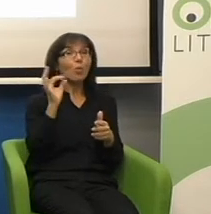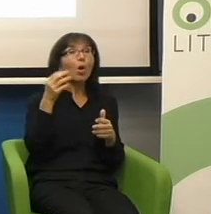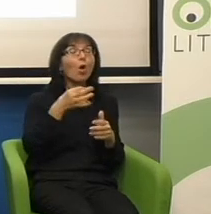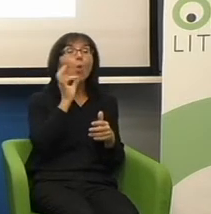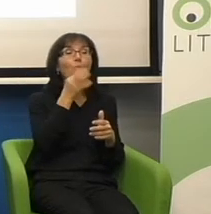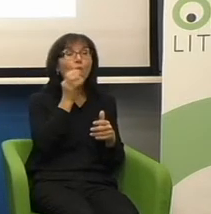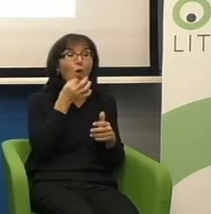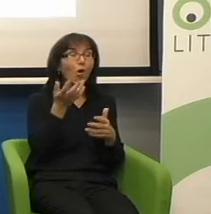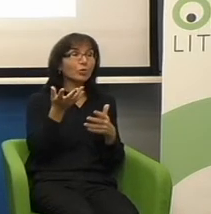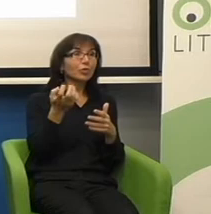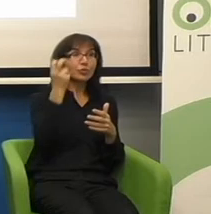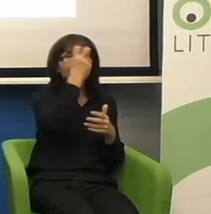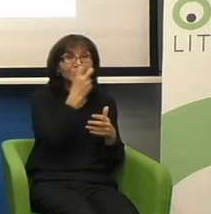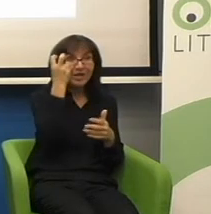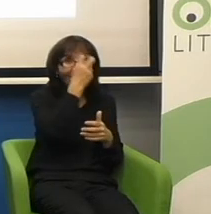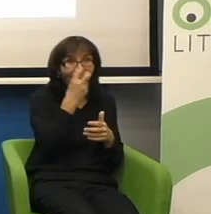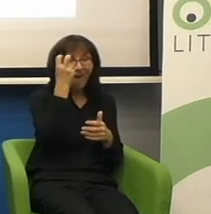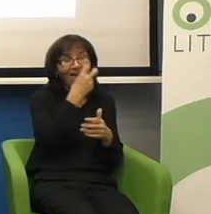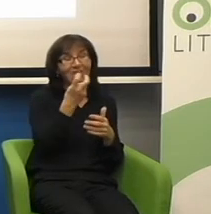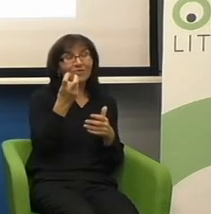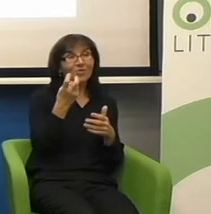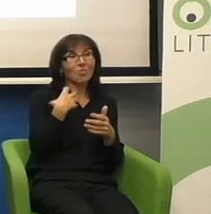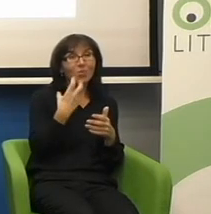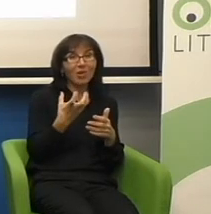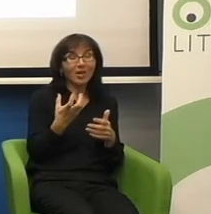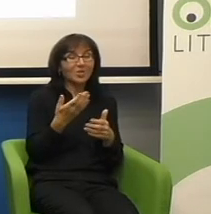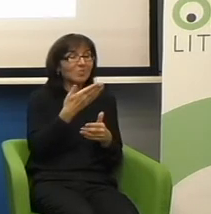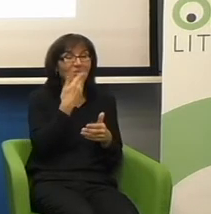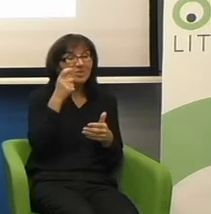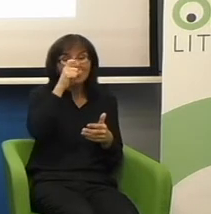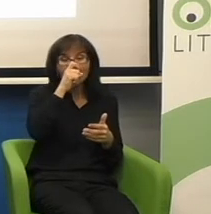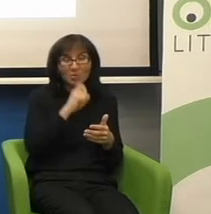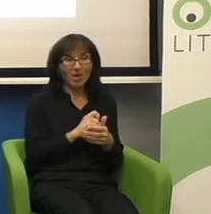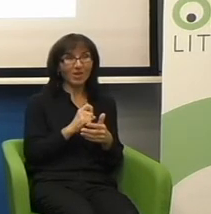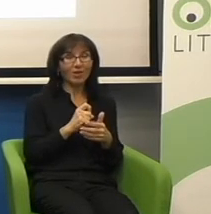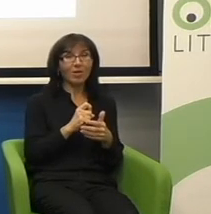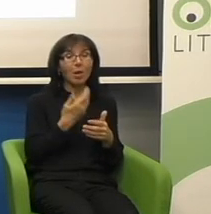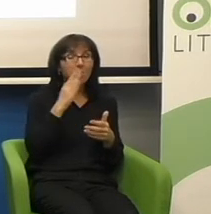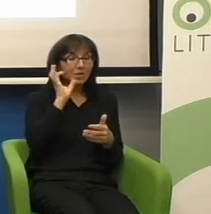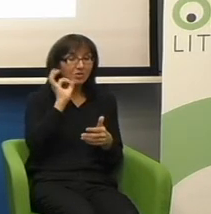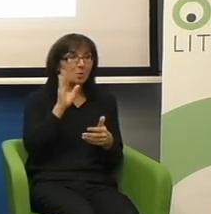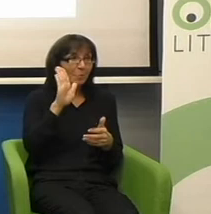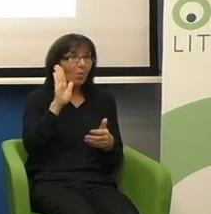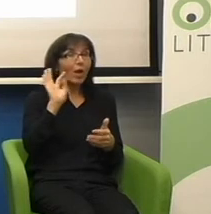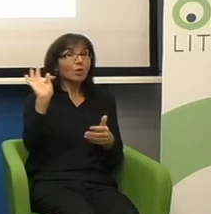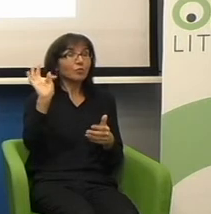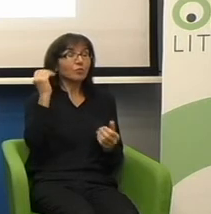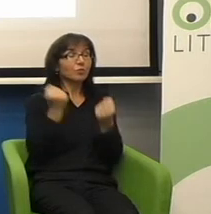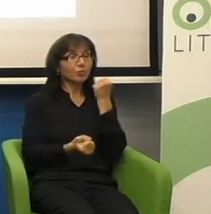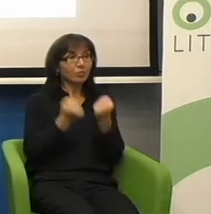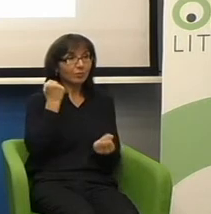ciekawą. I w tym nie ma nic złego absolutnie. Bardzo dobrze. Miała swoje trudności.